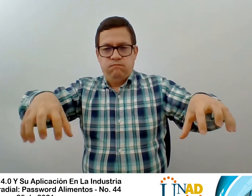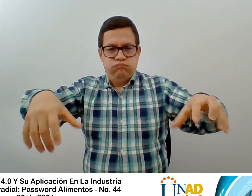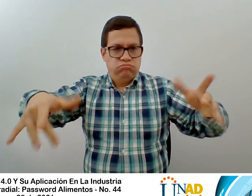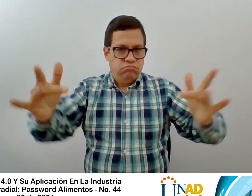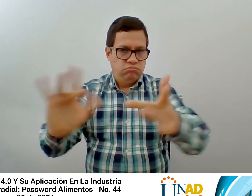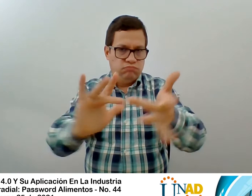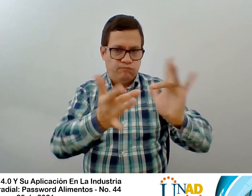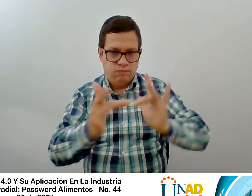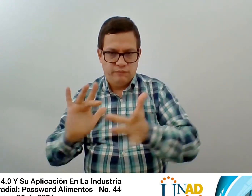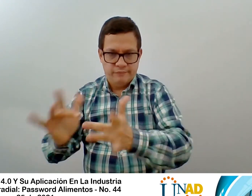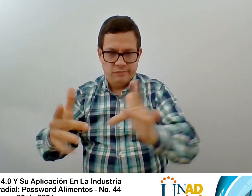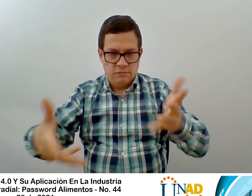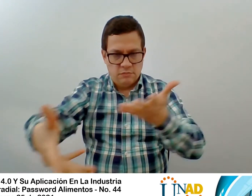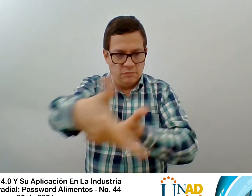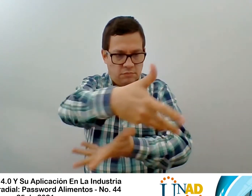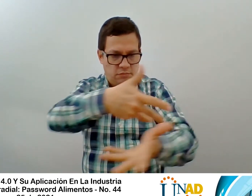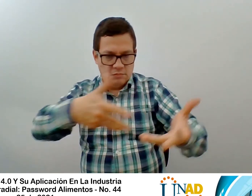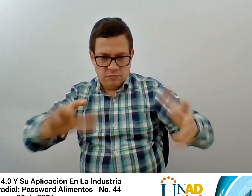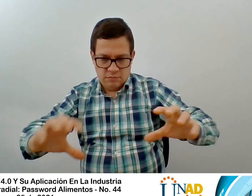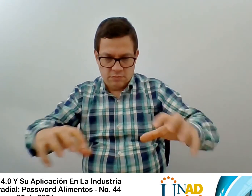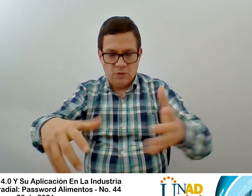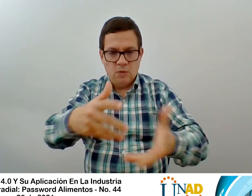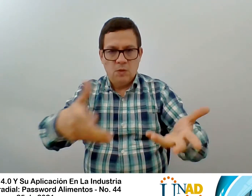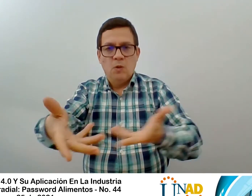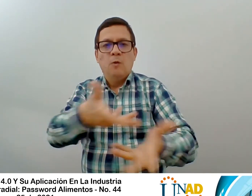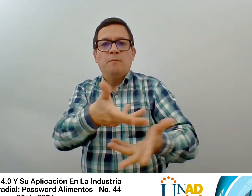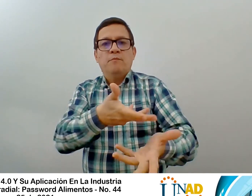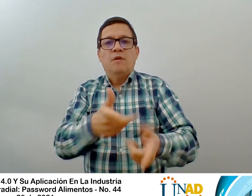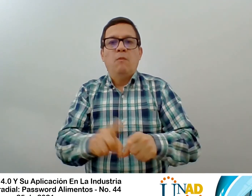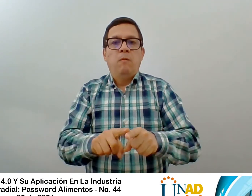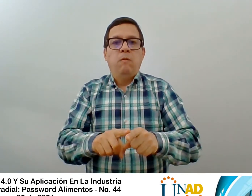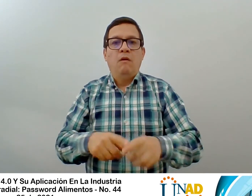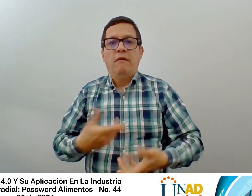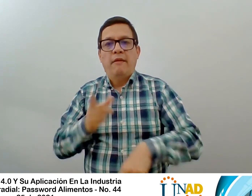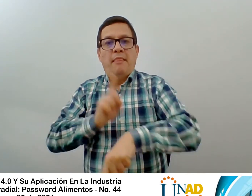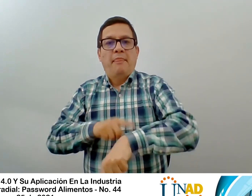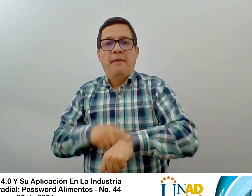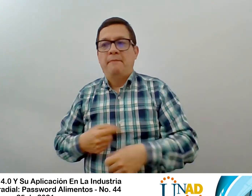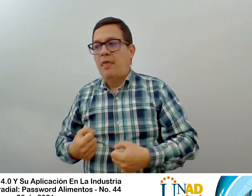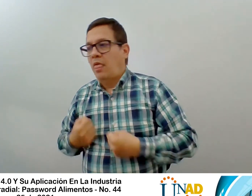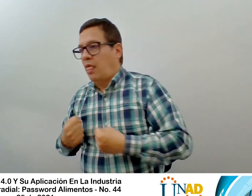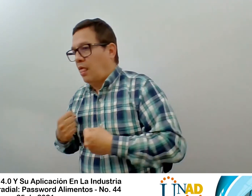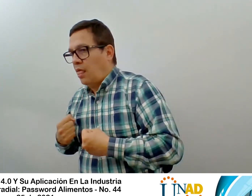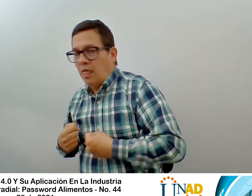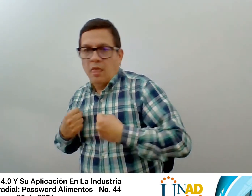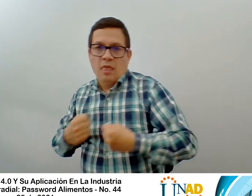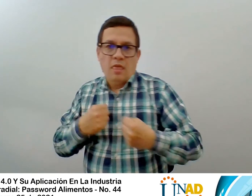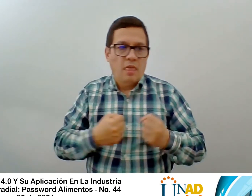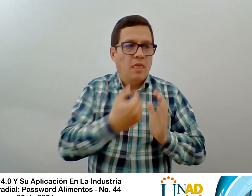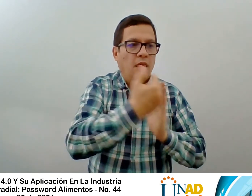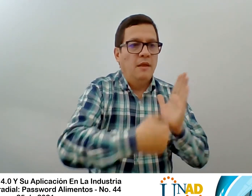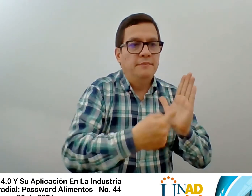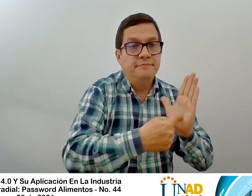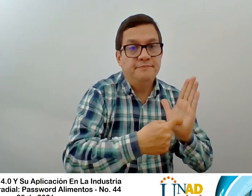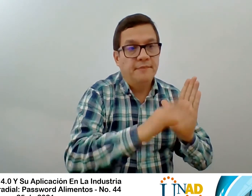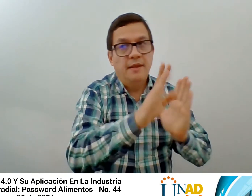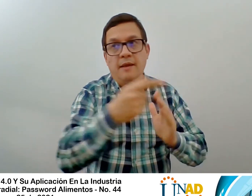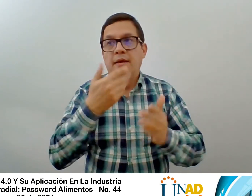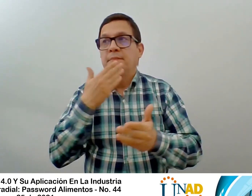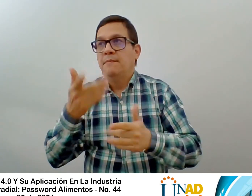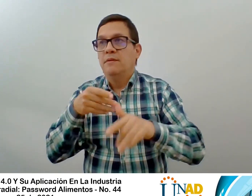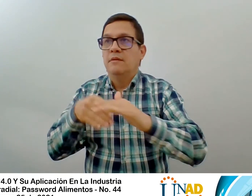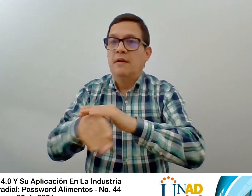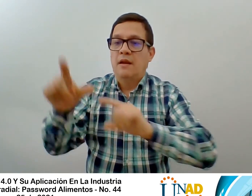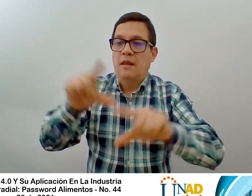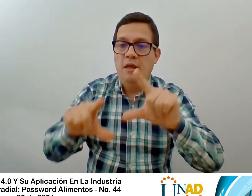planta para ser usados en ese momento en que se necesita y que se eviten esos trámites que actualmente podrían ser